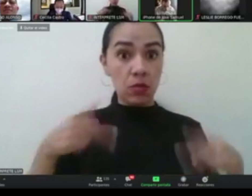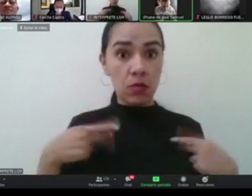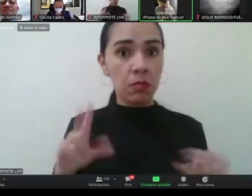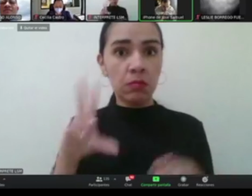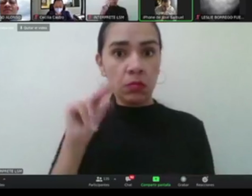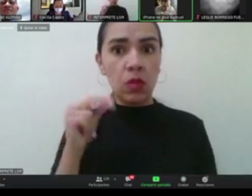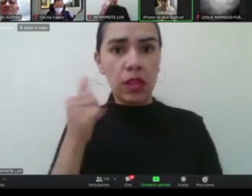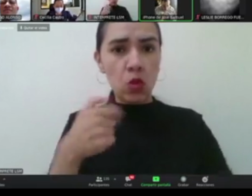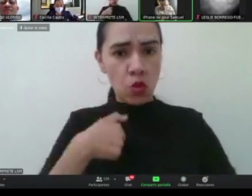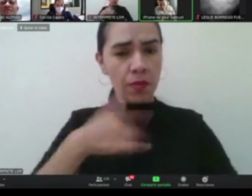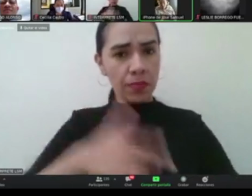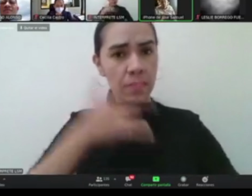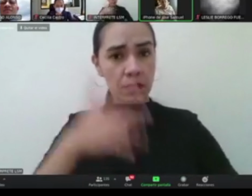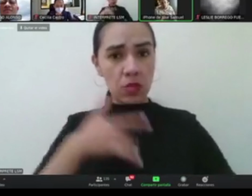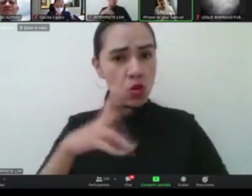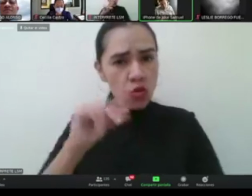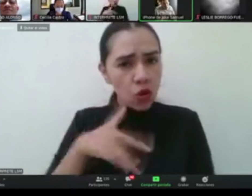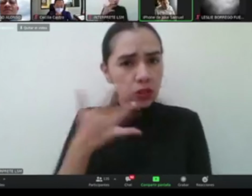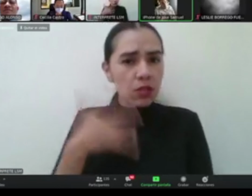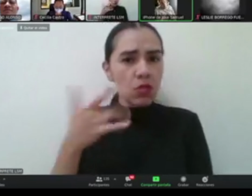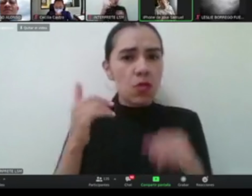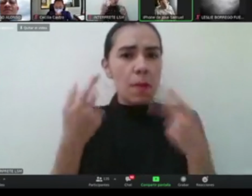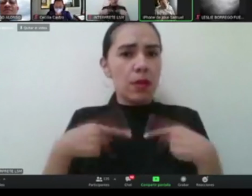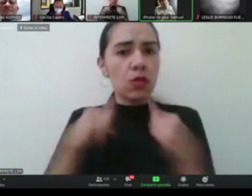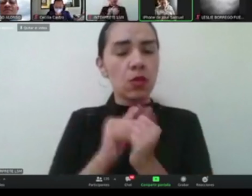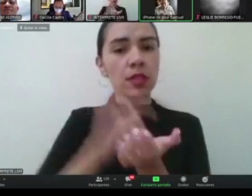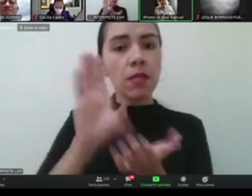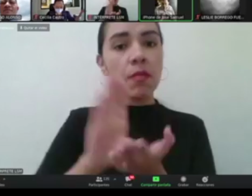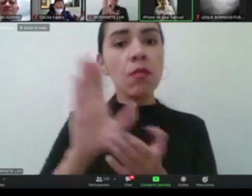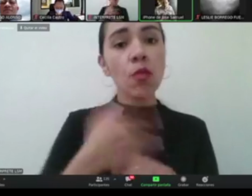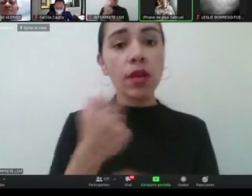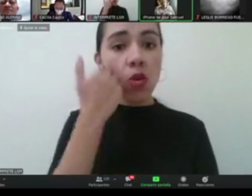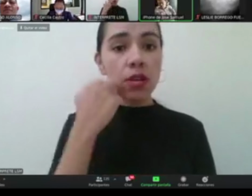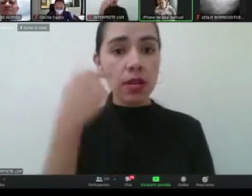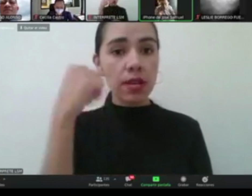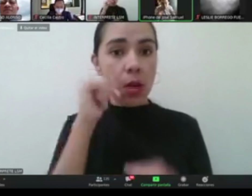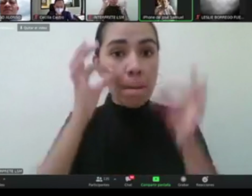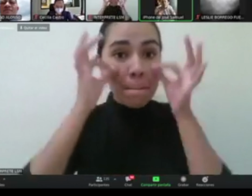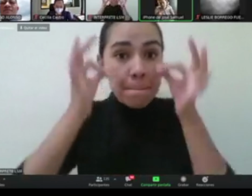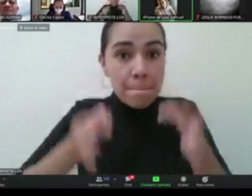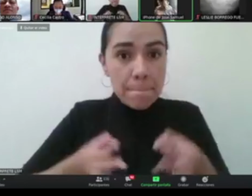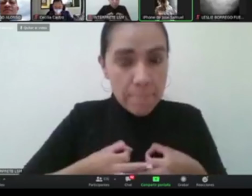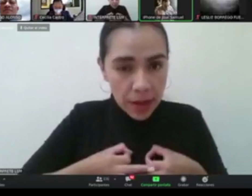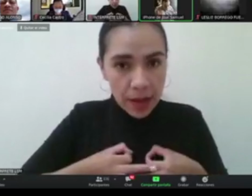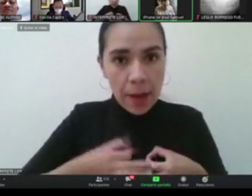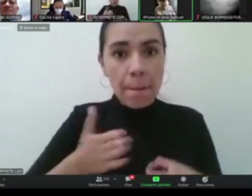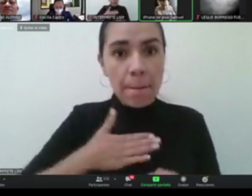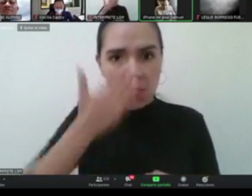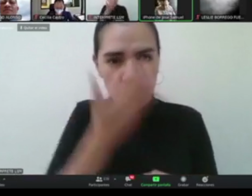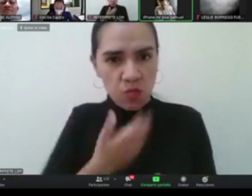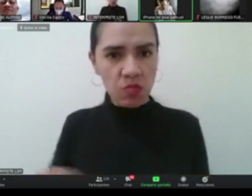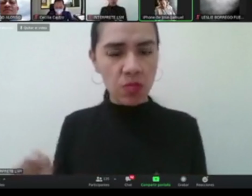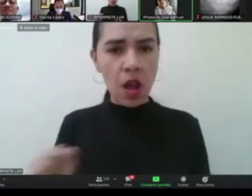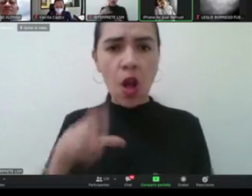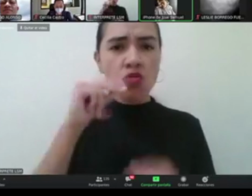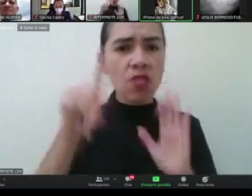parte, no me siento una persona con discapacidad porque quiero verme con mi potencial, no con aquello que me falta.